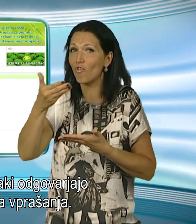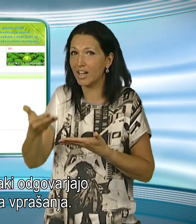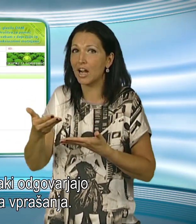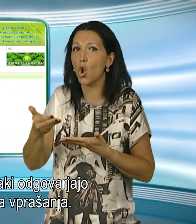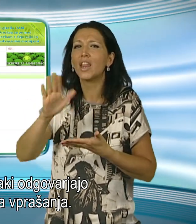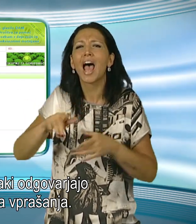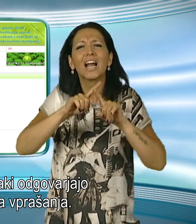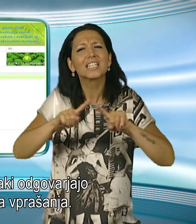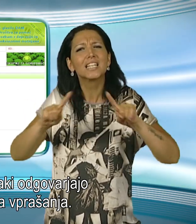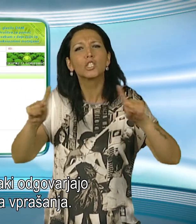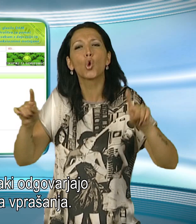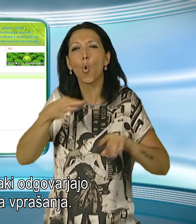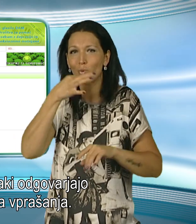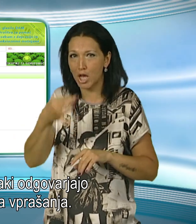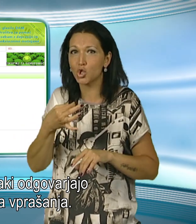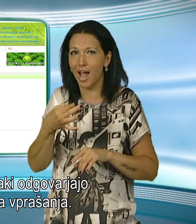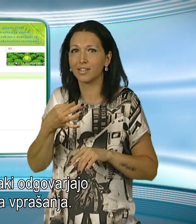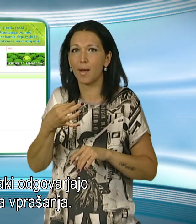vprašanja.